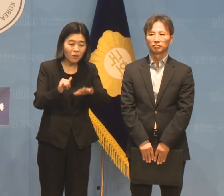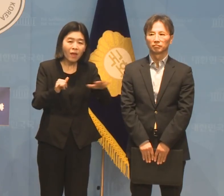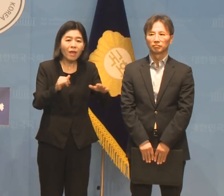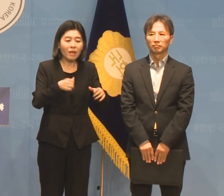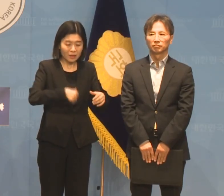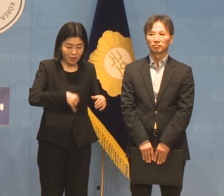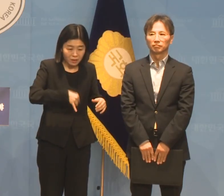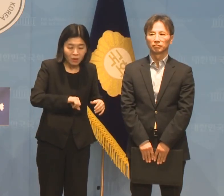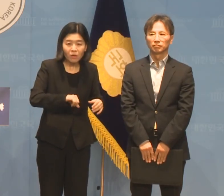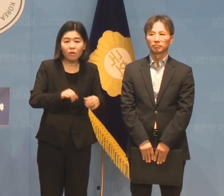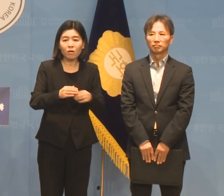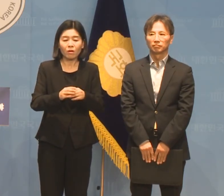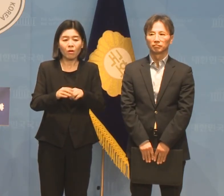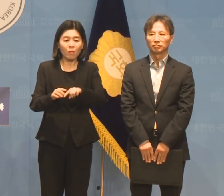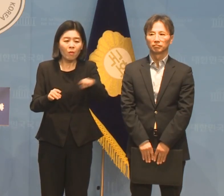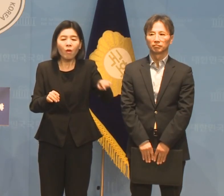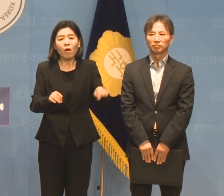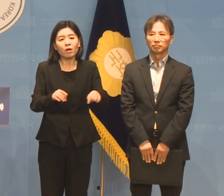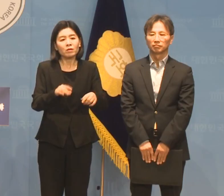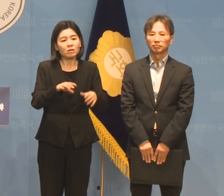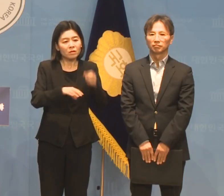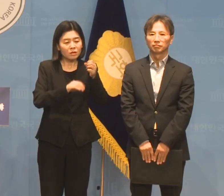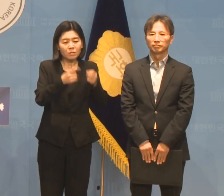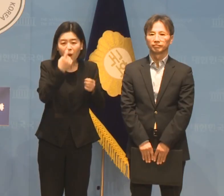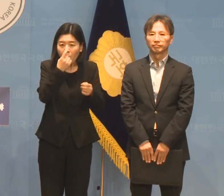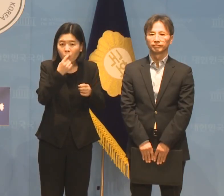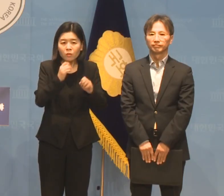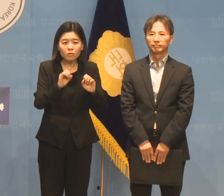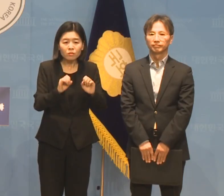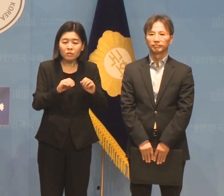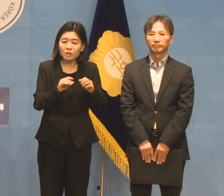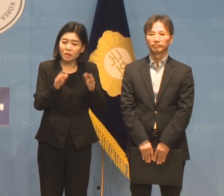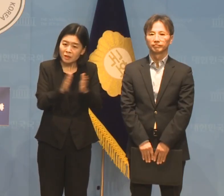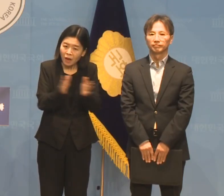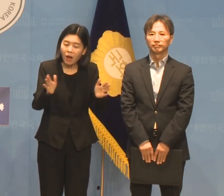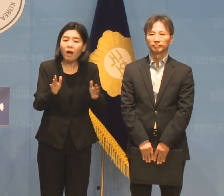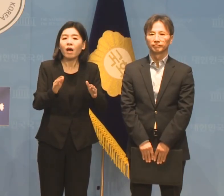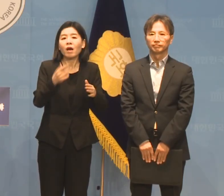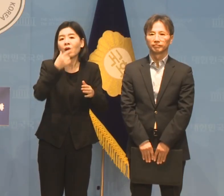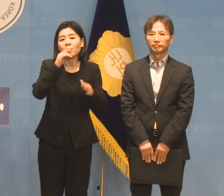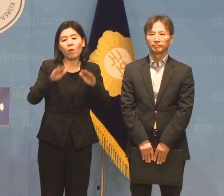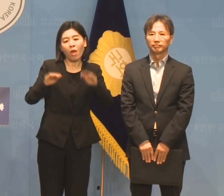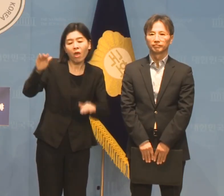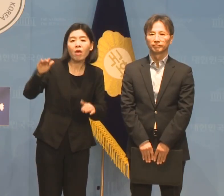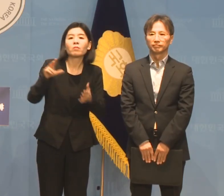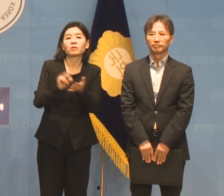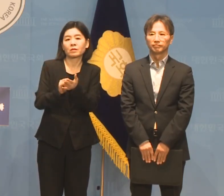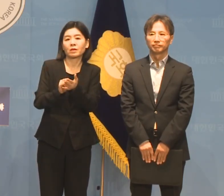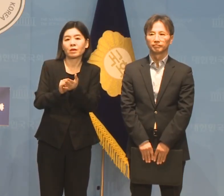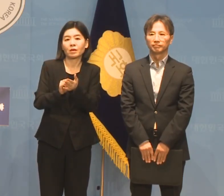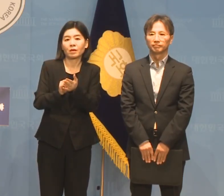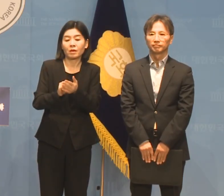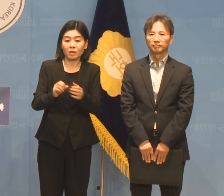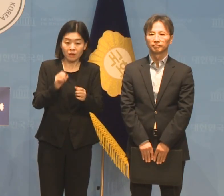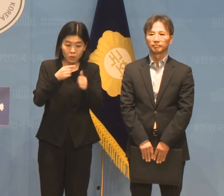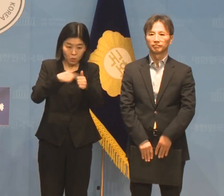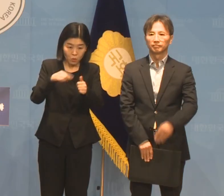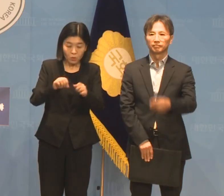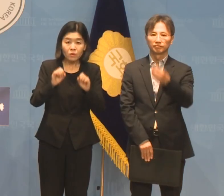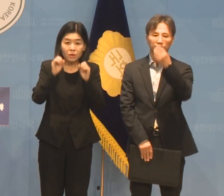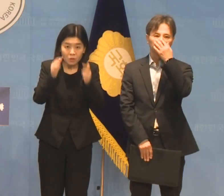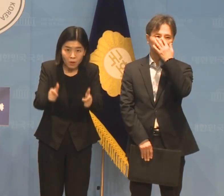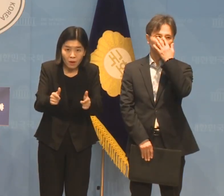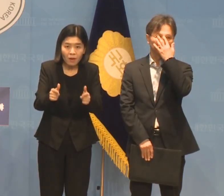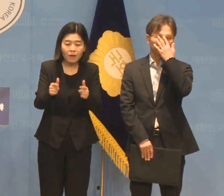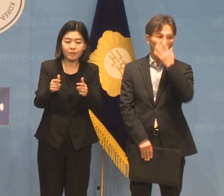있습니다. 취업 전 단계에서는 더욱 심각해집니다. 교육기회의 사다리 복원과